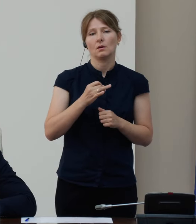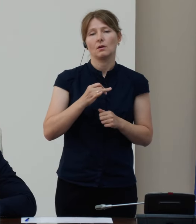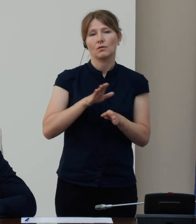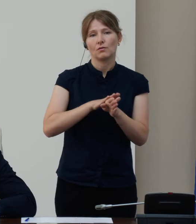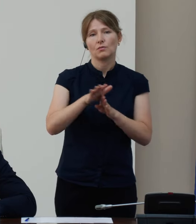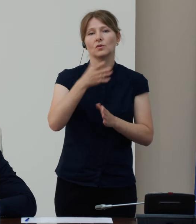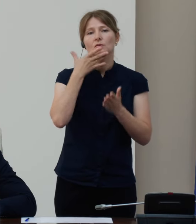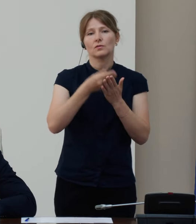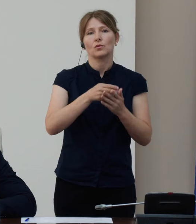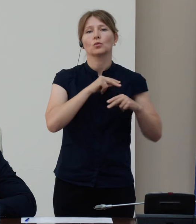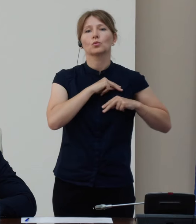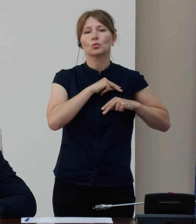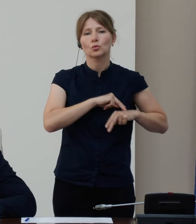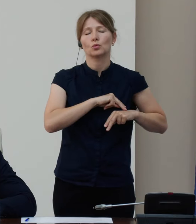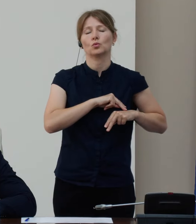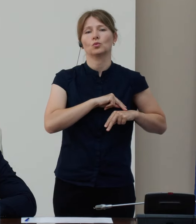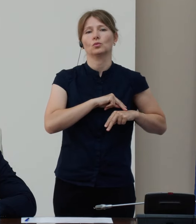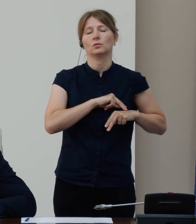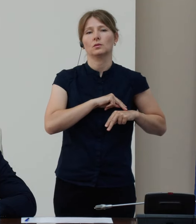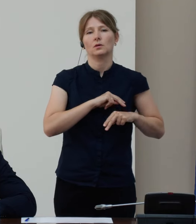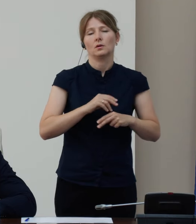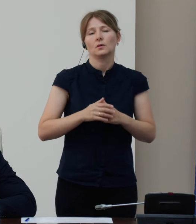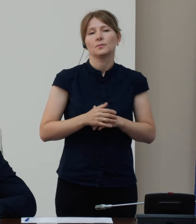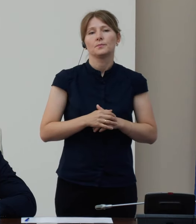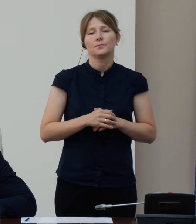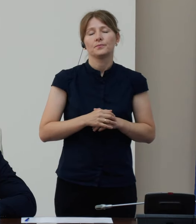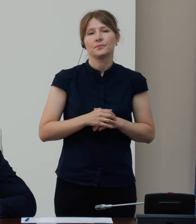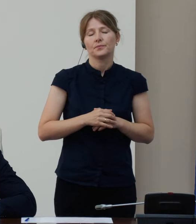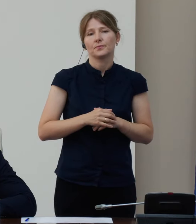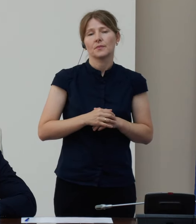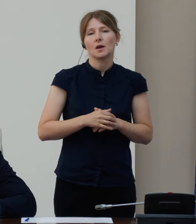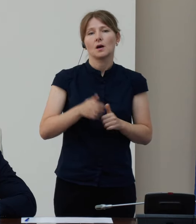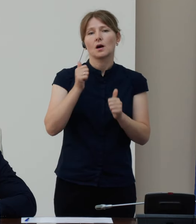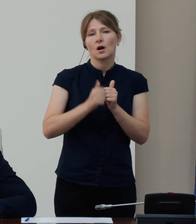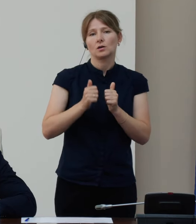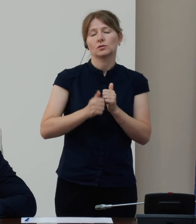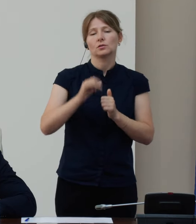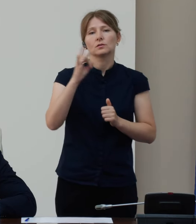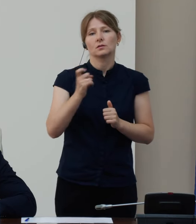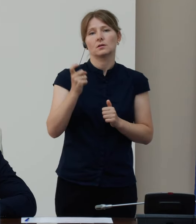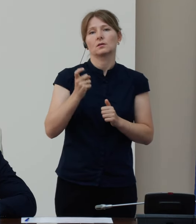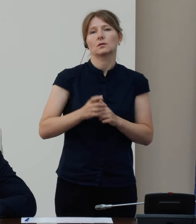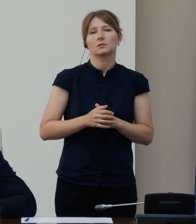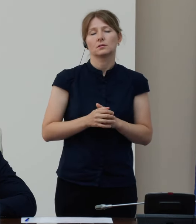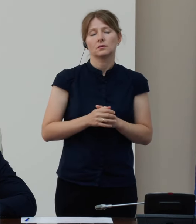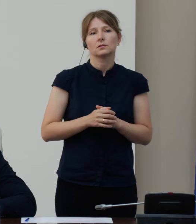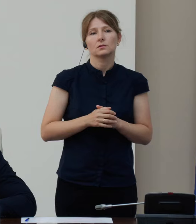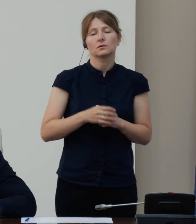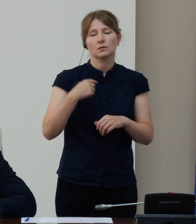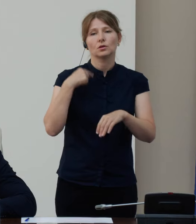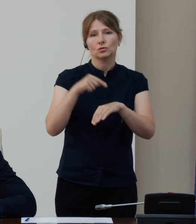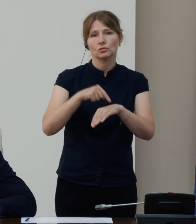extrem de onestă și eu de fiecare dată le